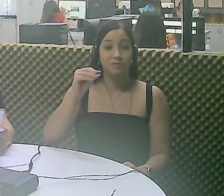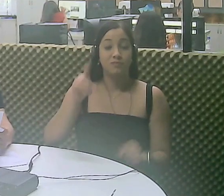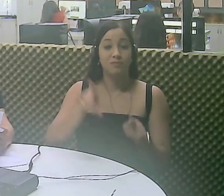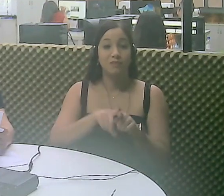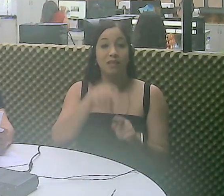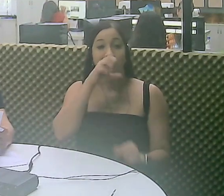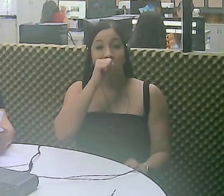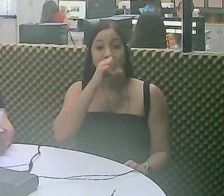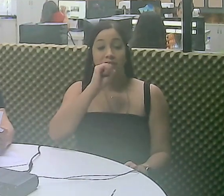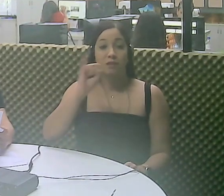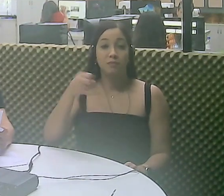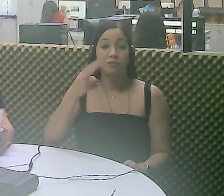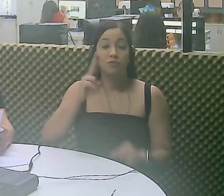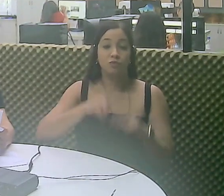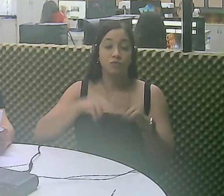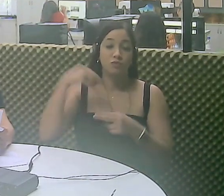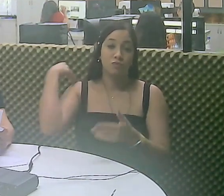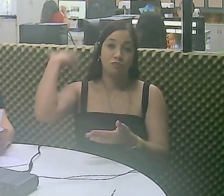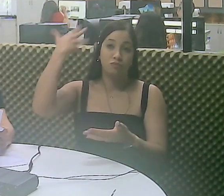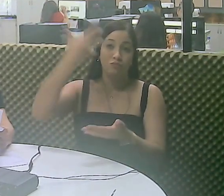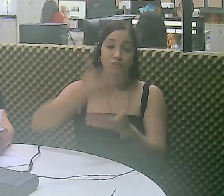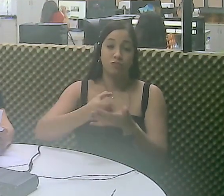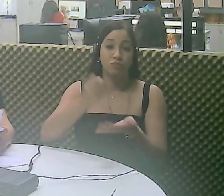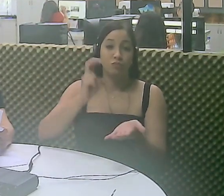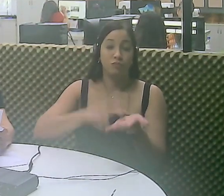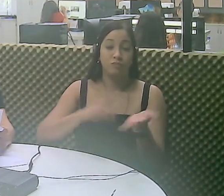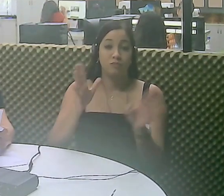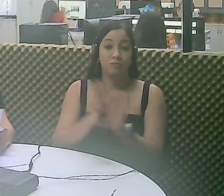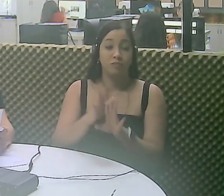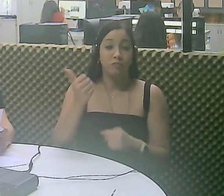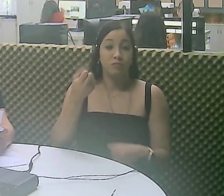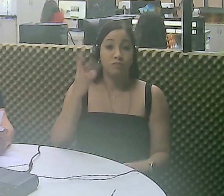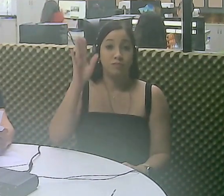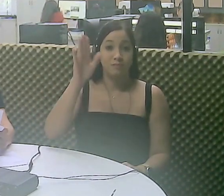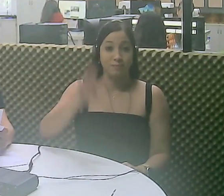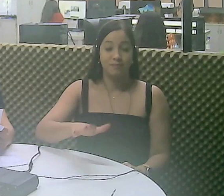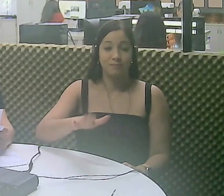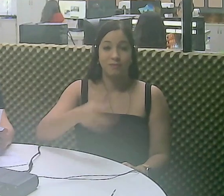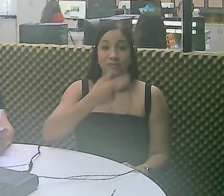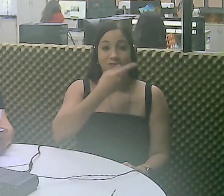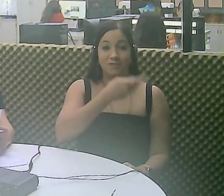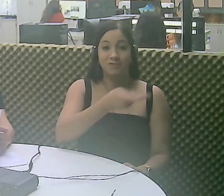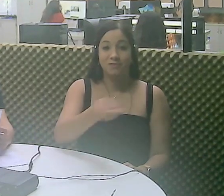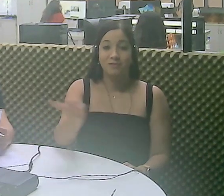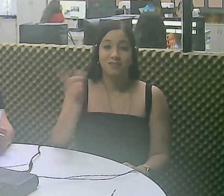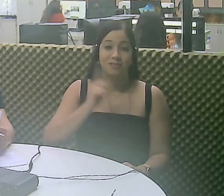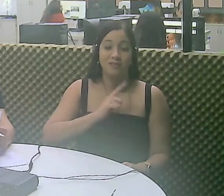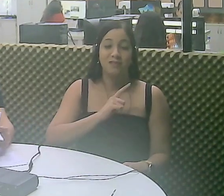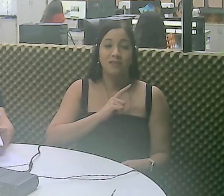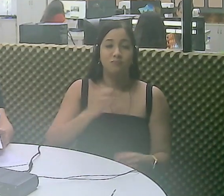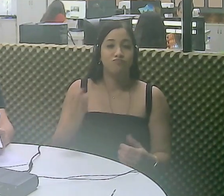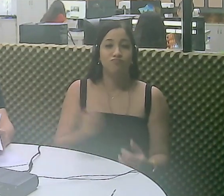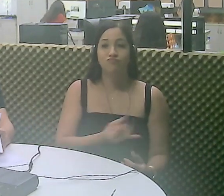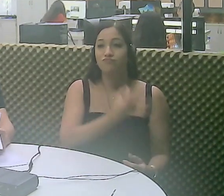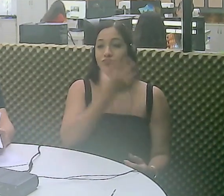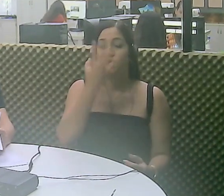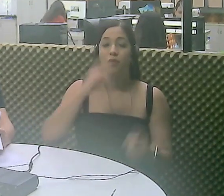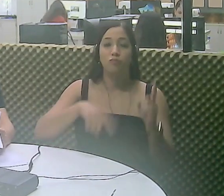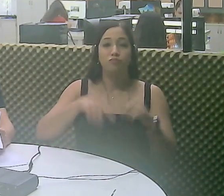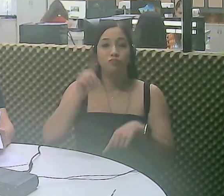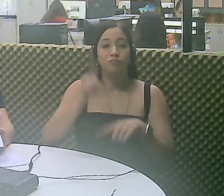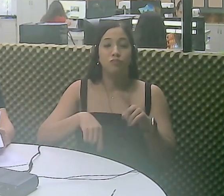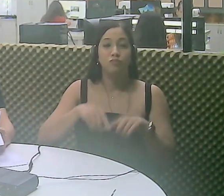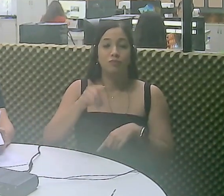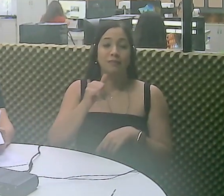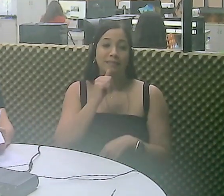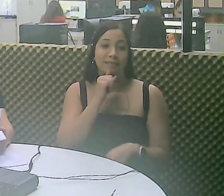sábados, desde junho, ocorre das 8 da manhã às 1 da tarde. Os visitantes encontram no local diversos produtos,